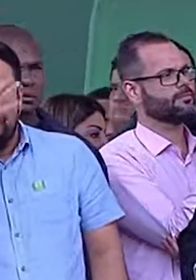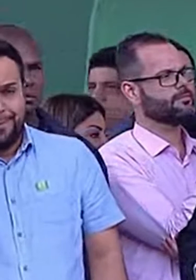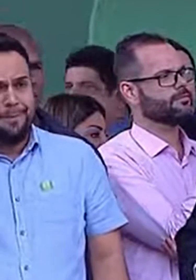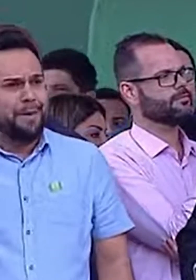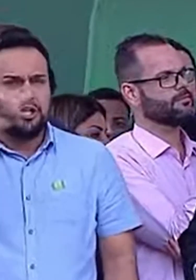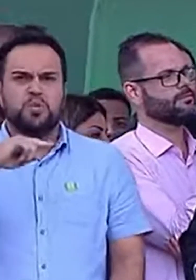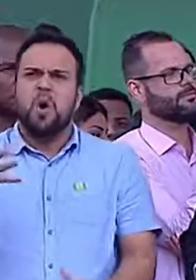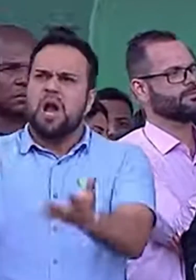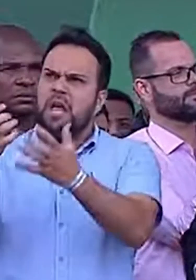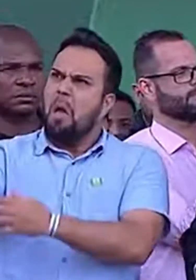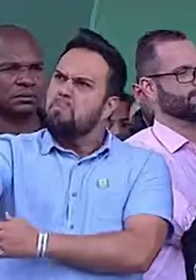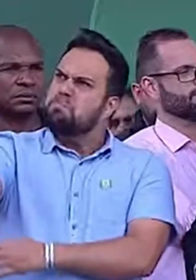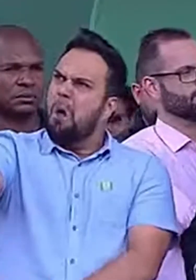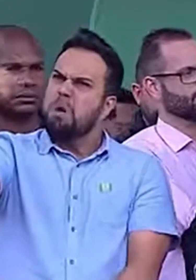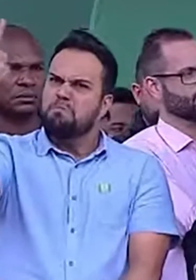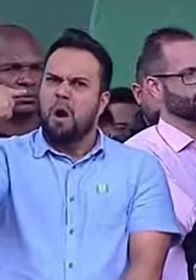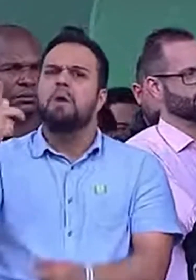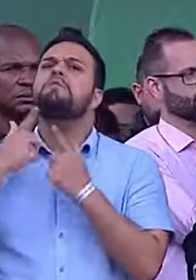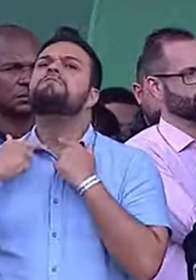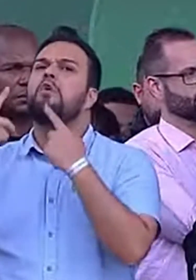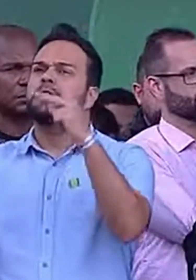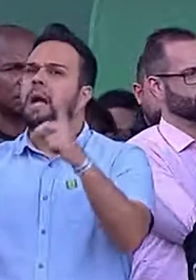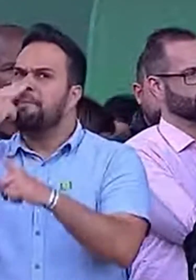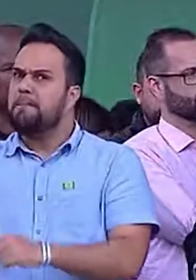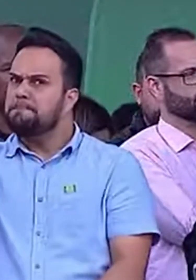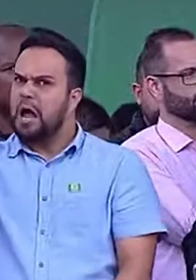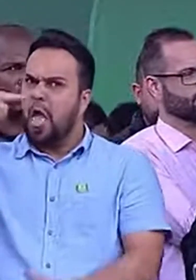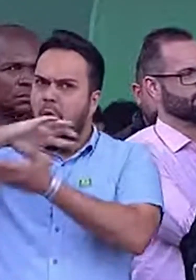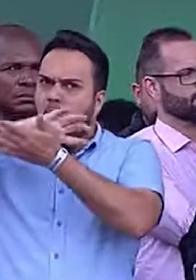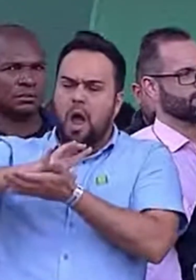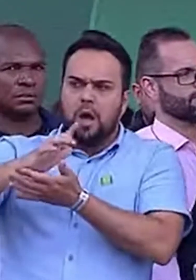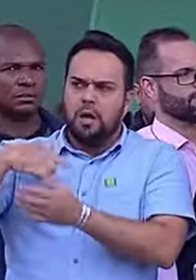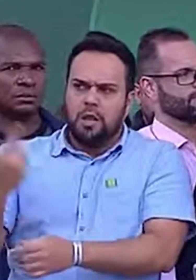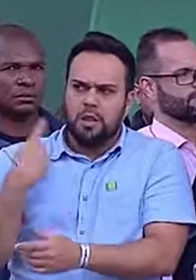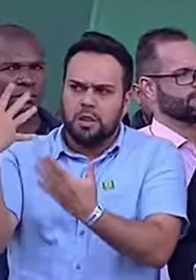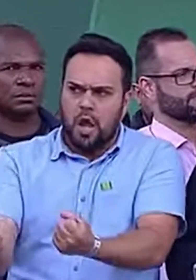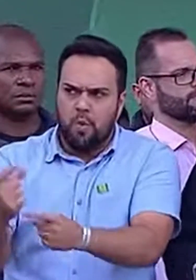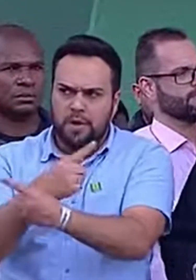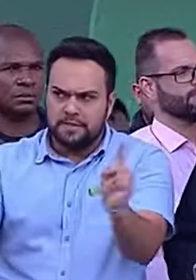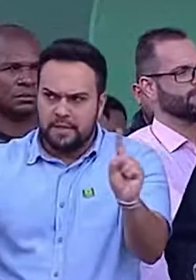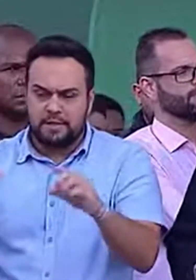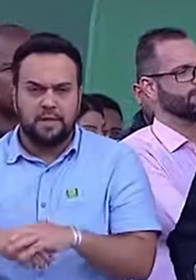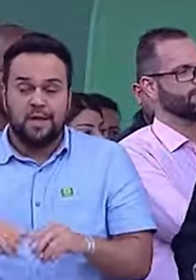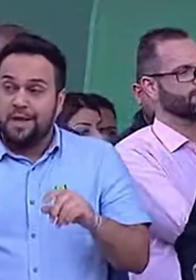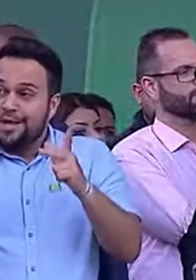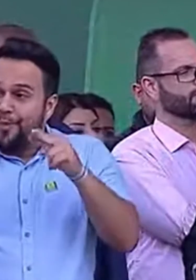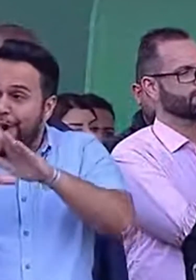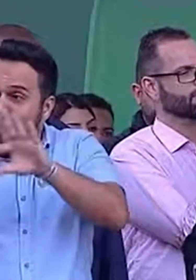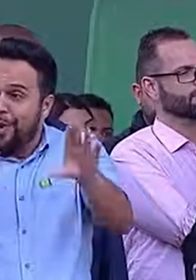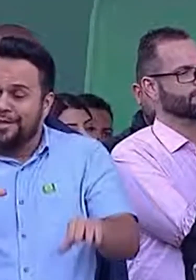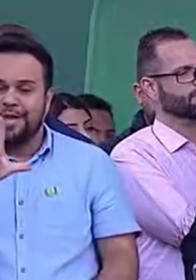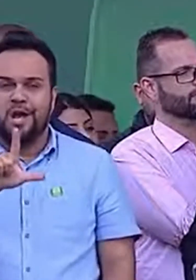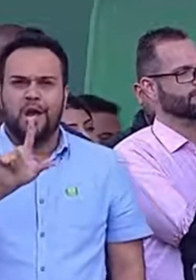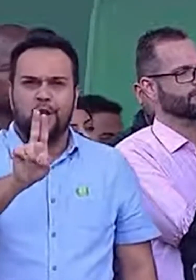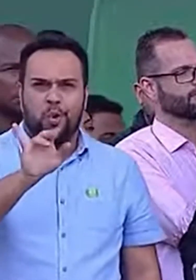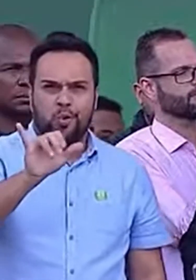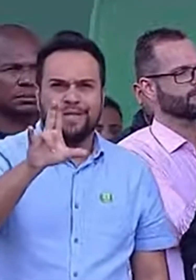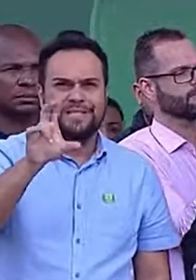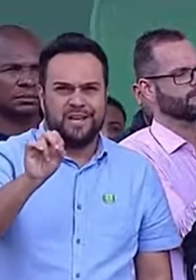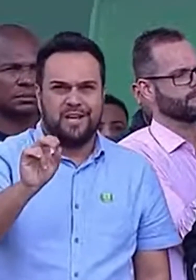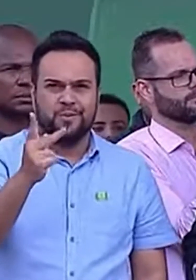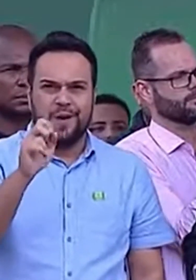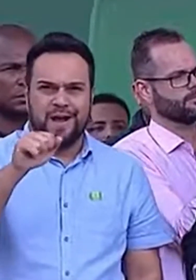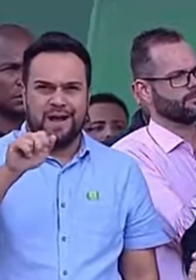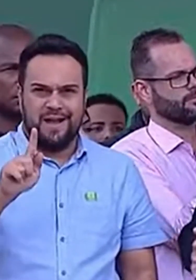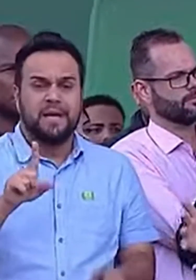querem impor a sua vontade sobre nós veja aqui Como disse Luciano Hang agora pouco Como disse o